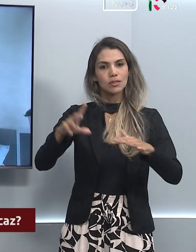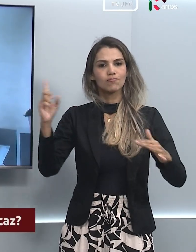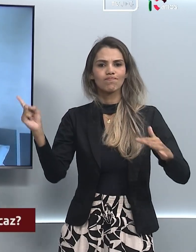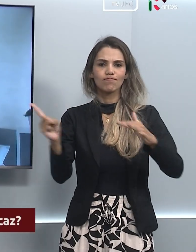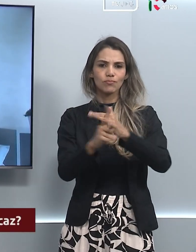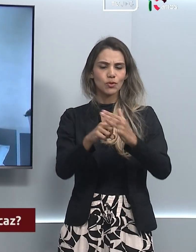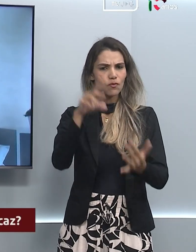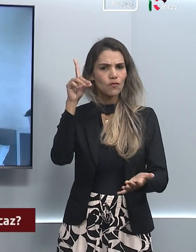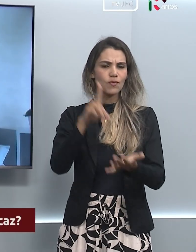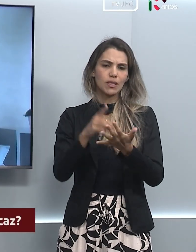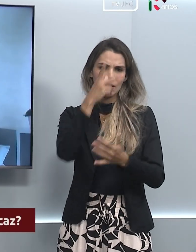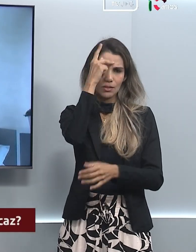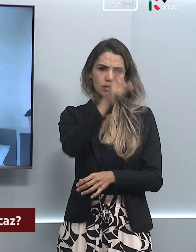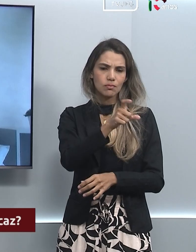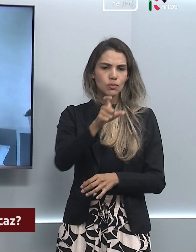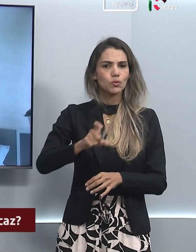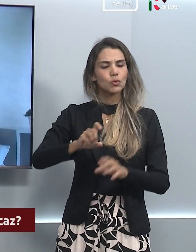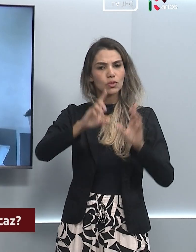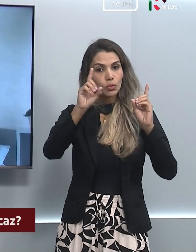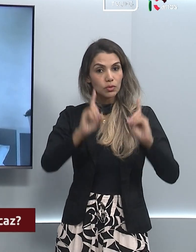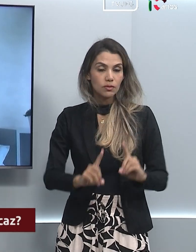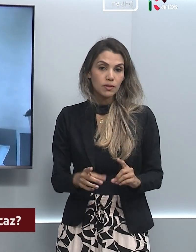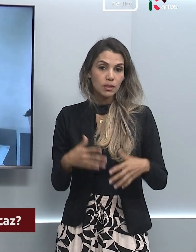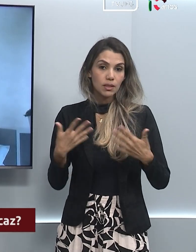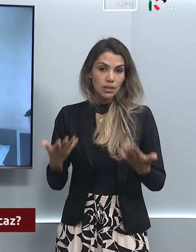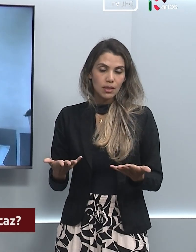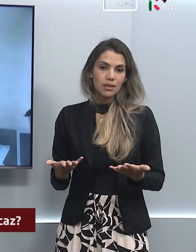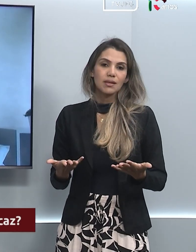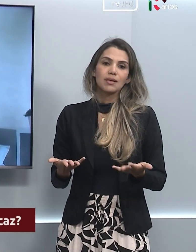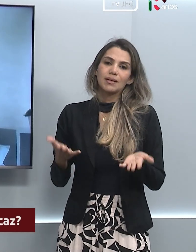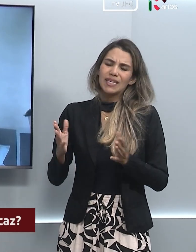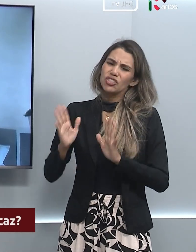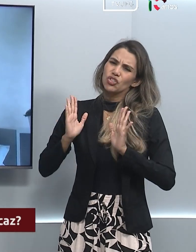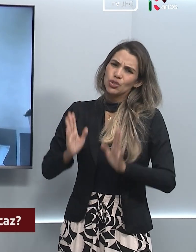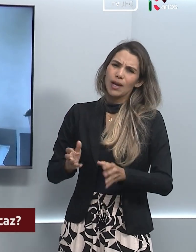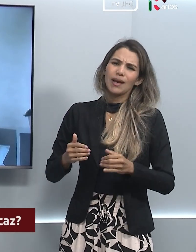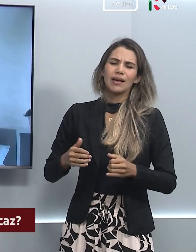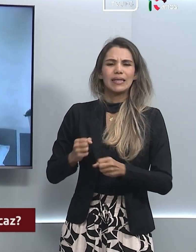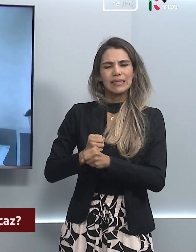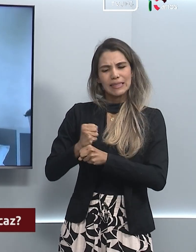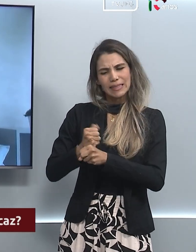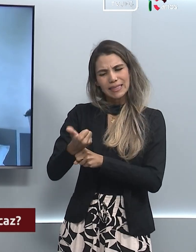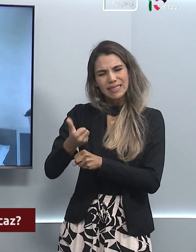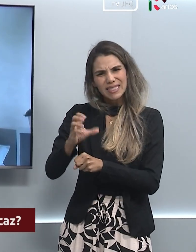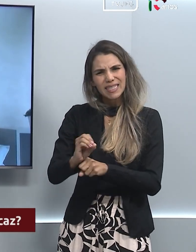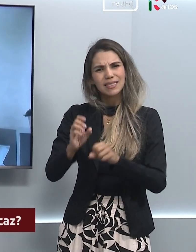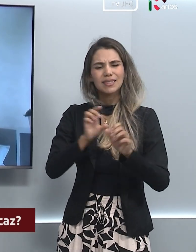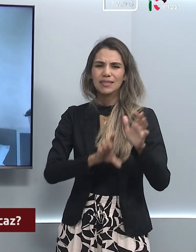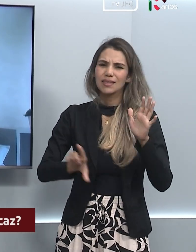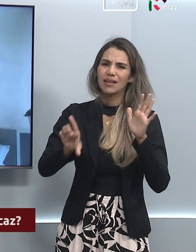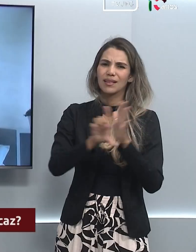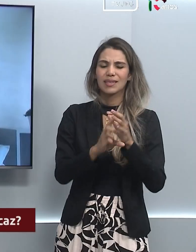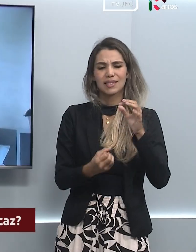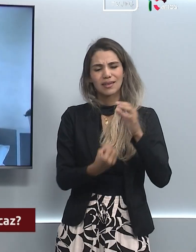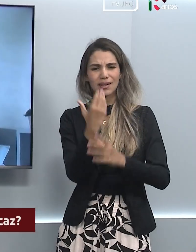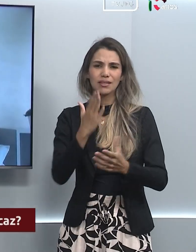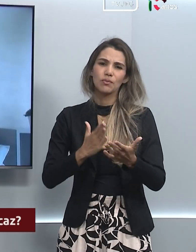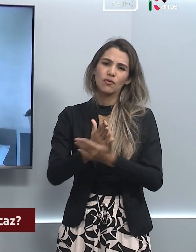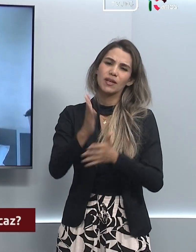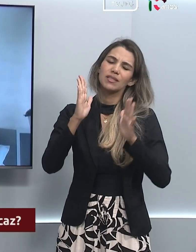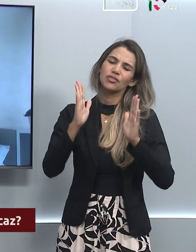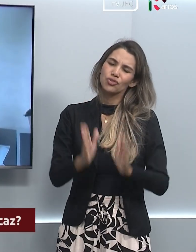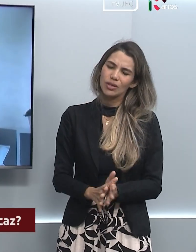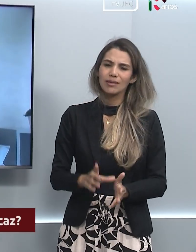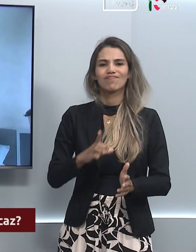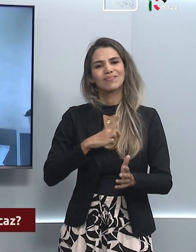deficiência. Porque há 10 anos de implantação da lei, a gente ainda encontra inúmeros